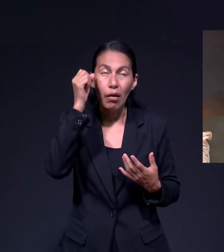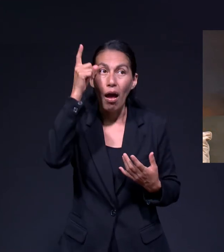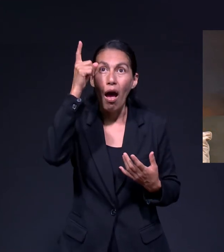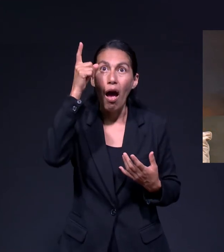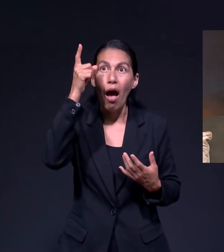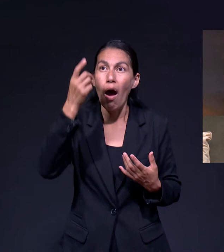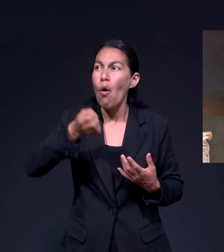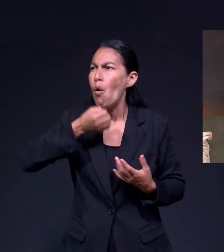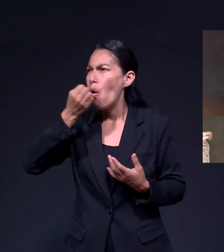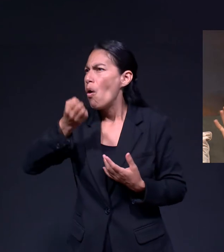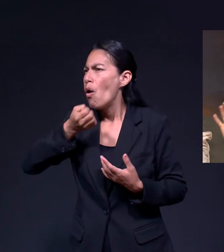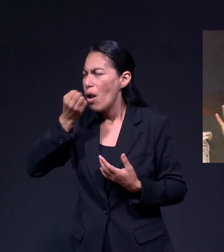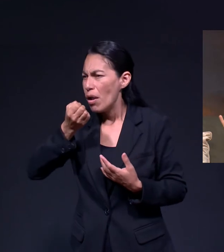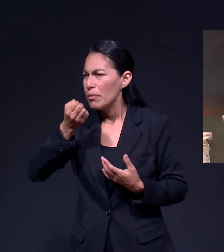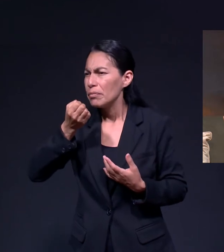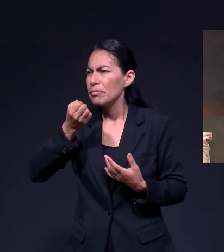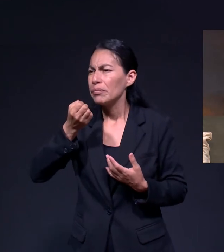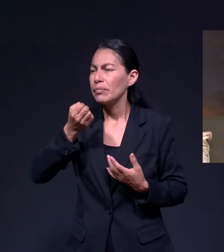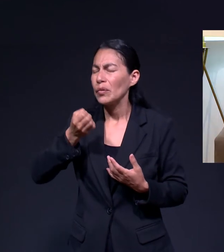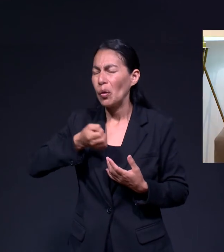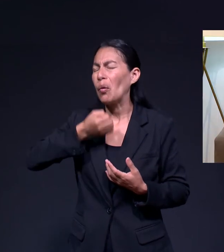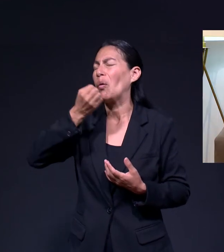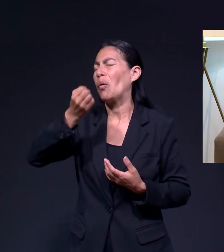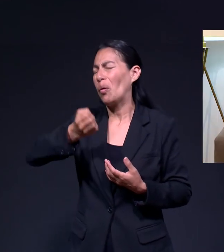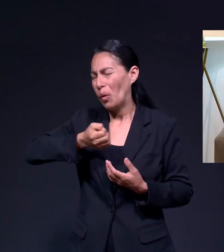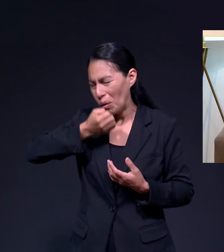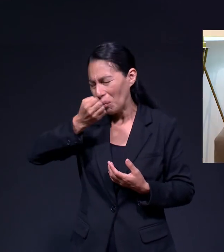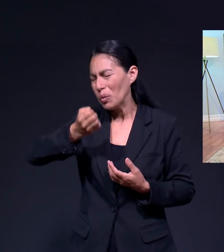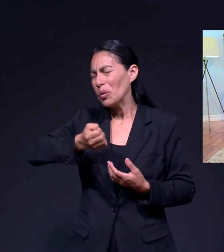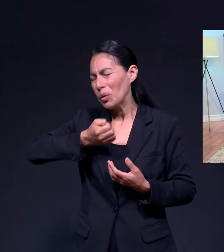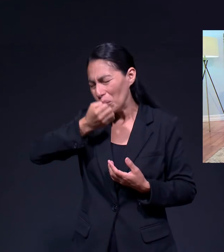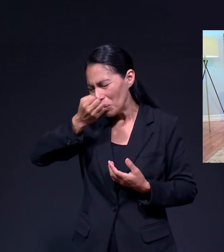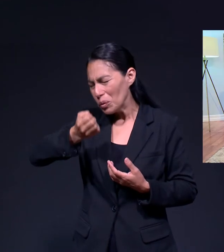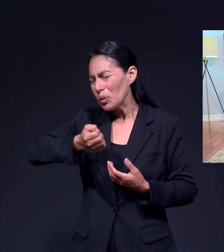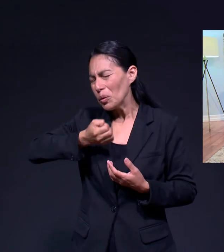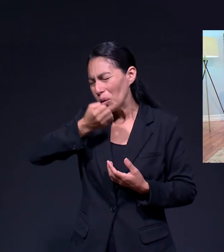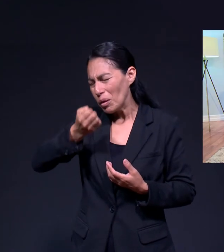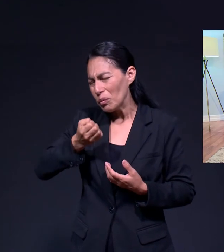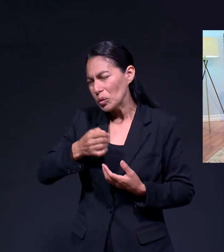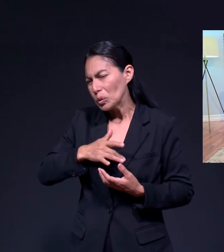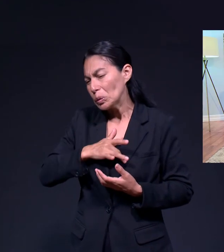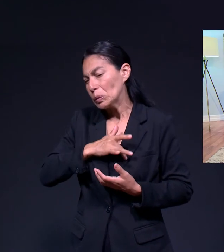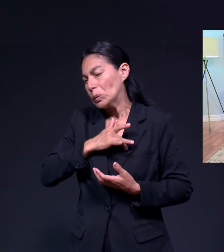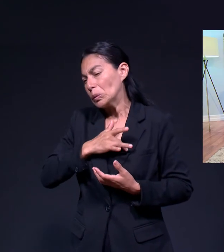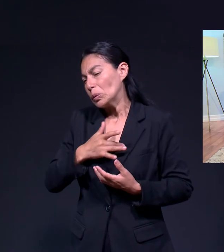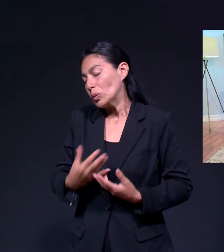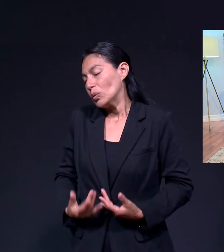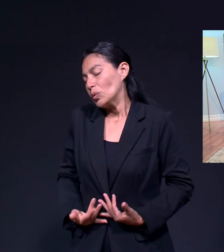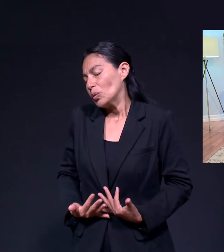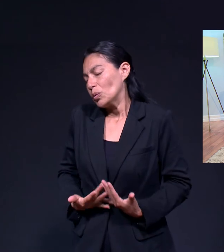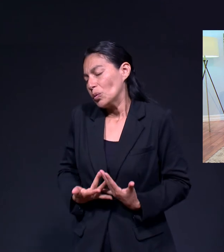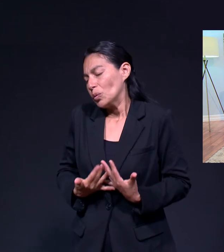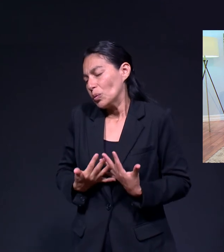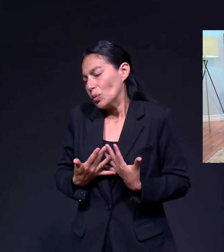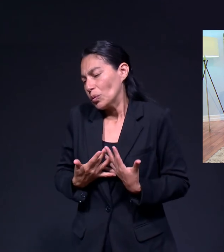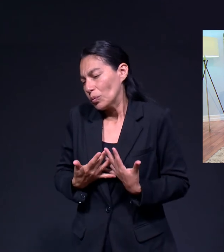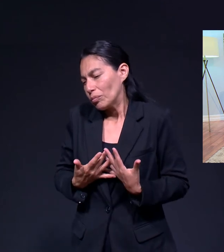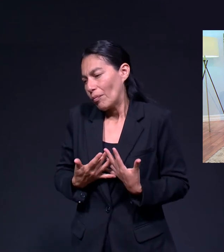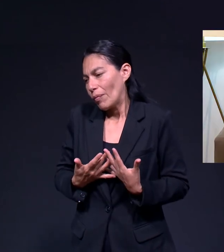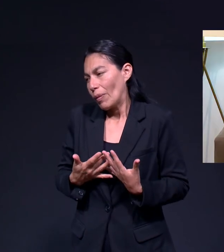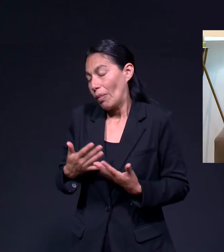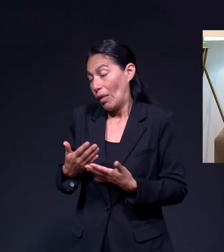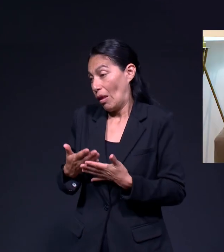pues se le ocurrió dije vamos a orar algo tiene que pasar aquí le puedo decirle que oramos mucho mucho mucho y